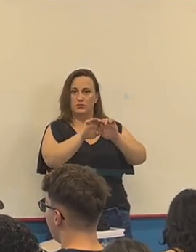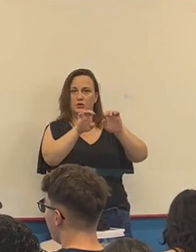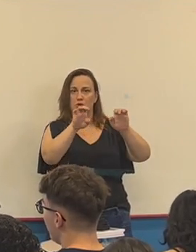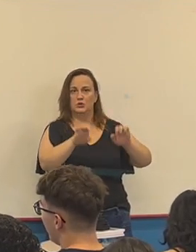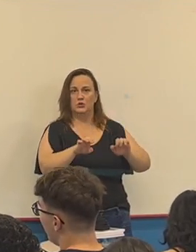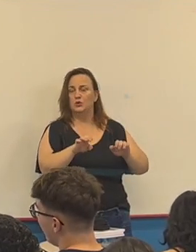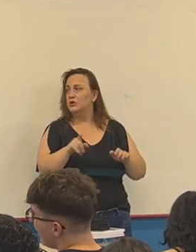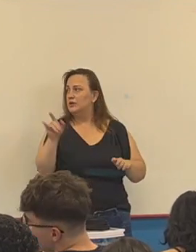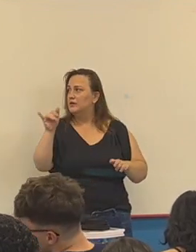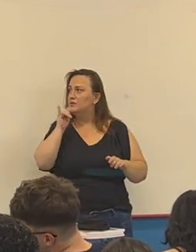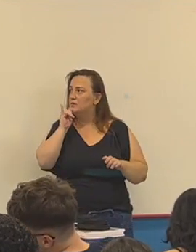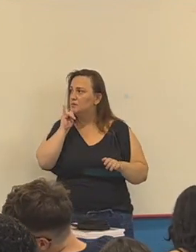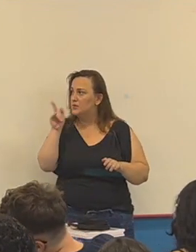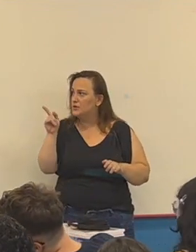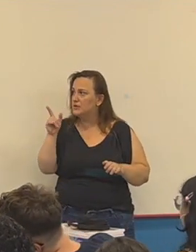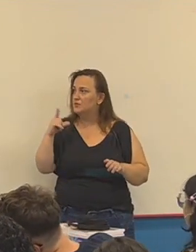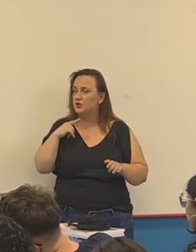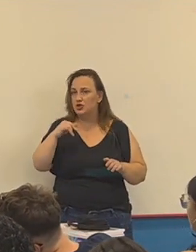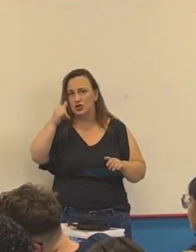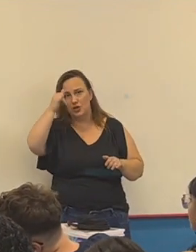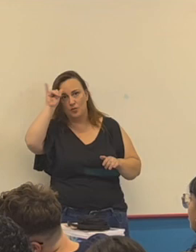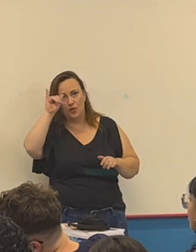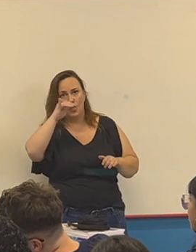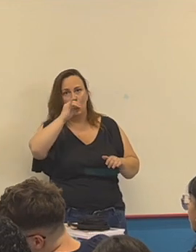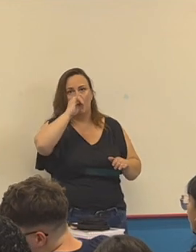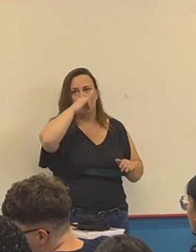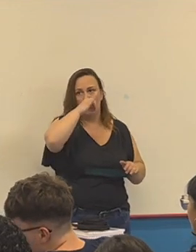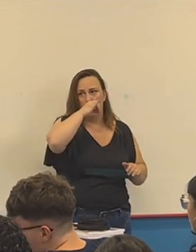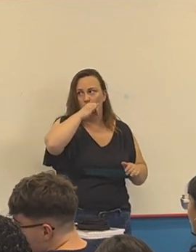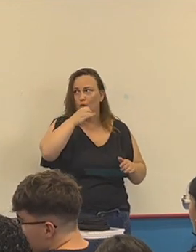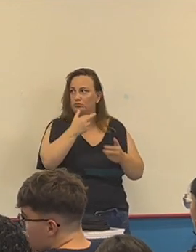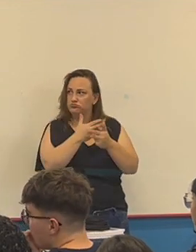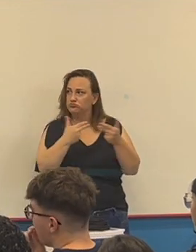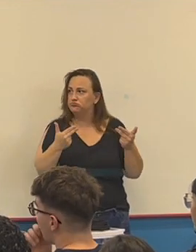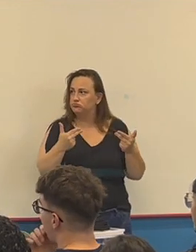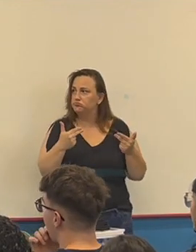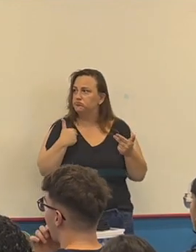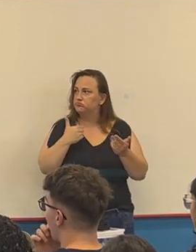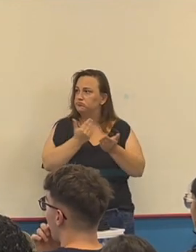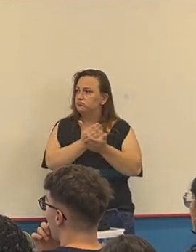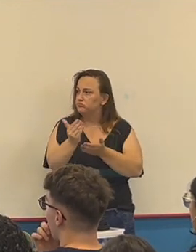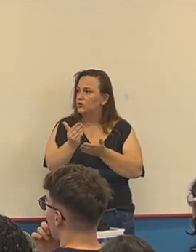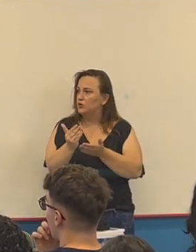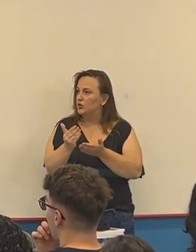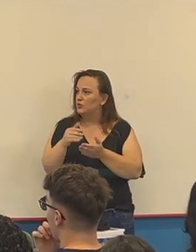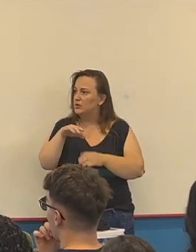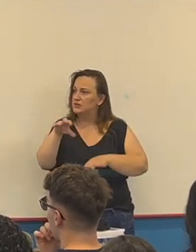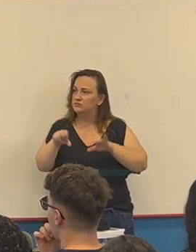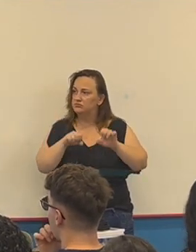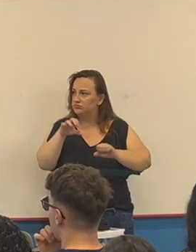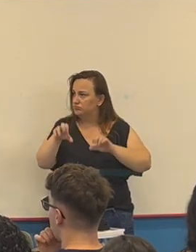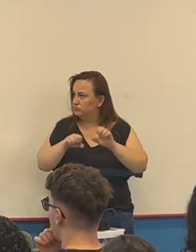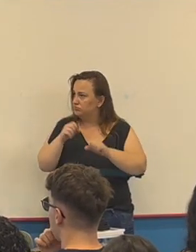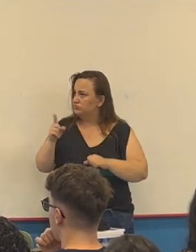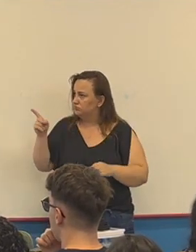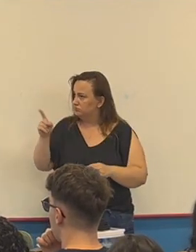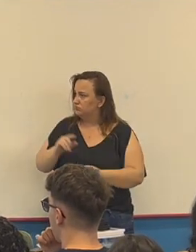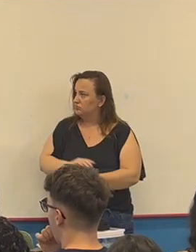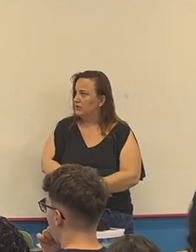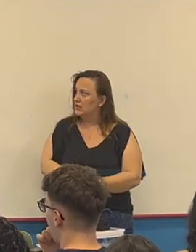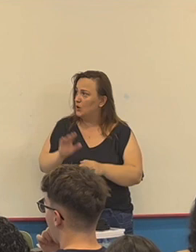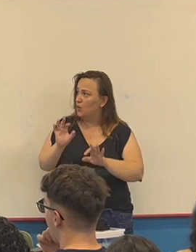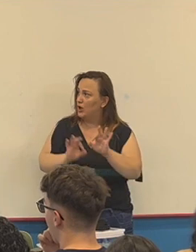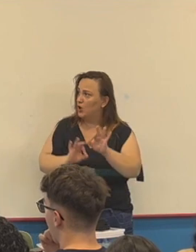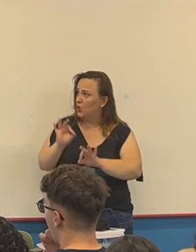por exemplo, tinha os bois, tinha um porco. Então eu comecei a pegar e fazer... Isso aqui é um projeto para fazer um